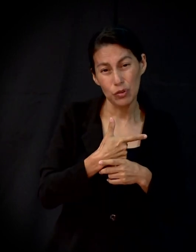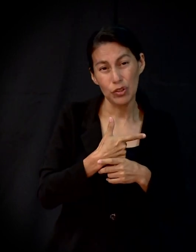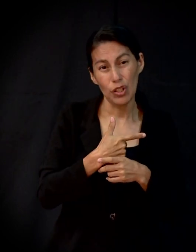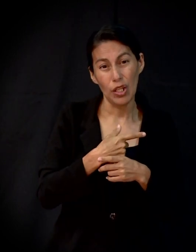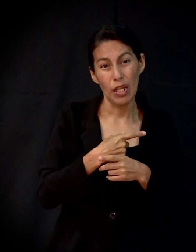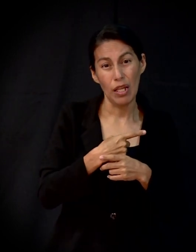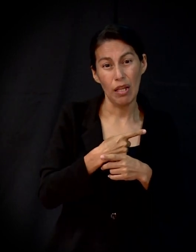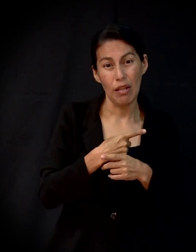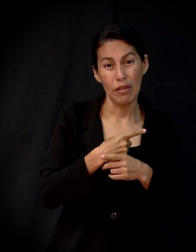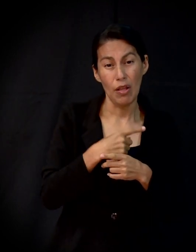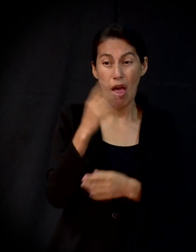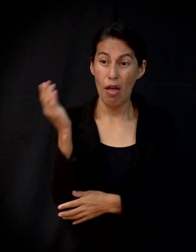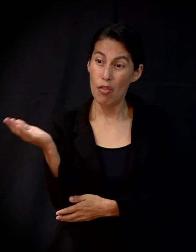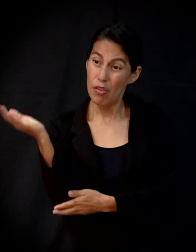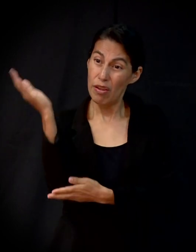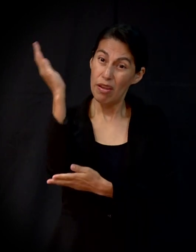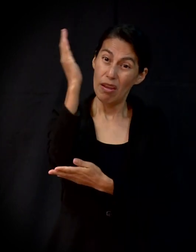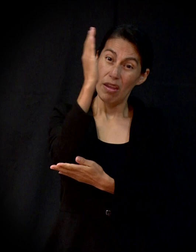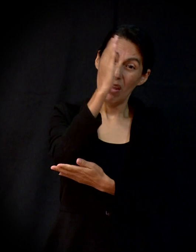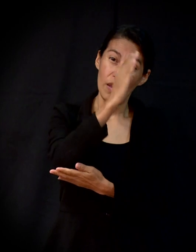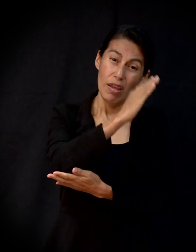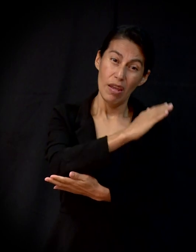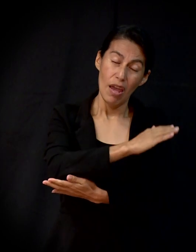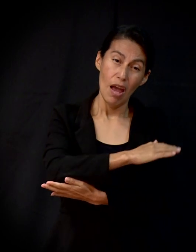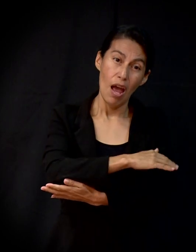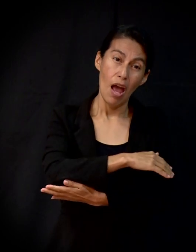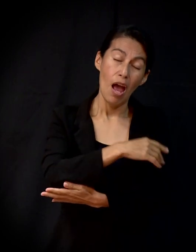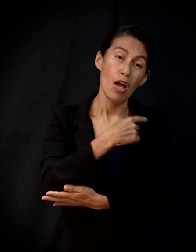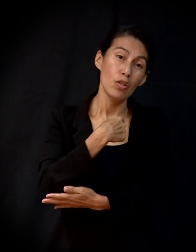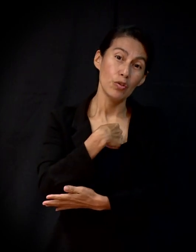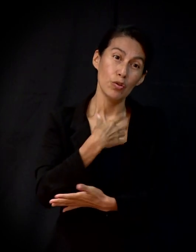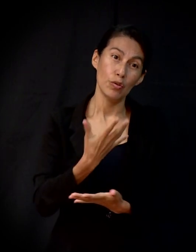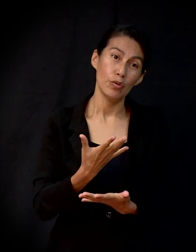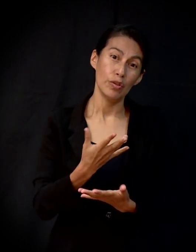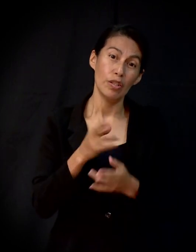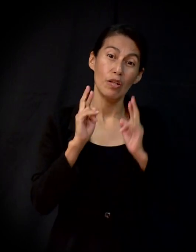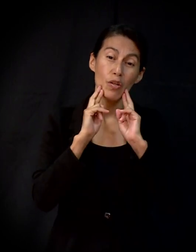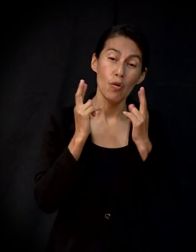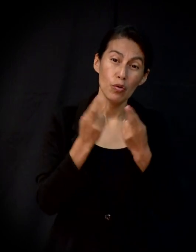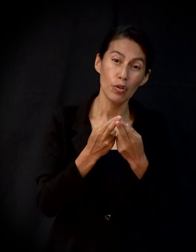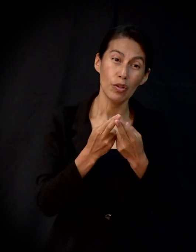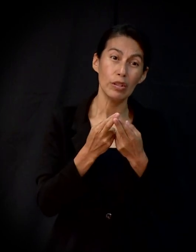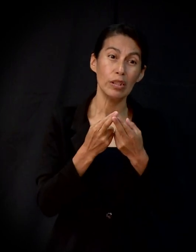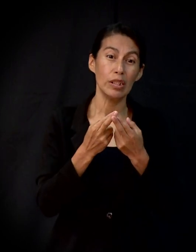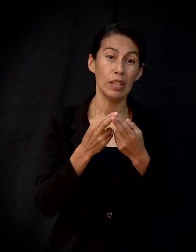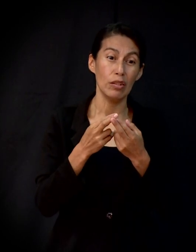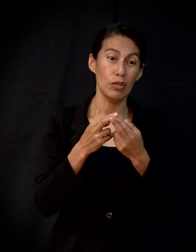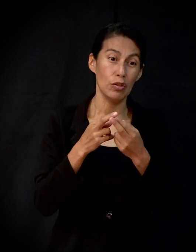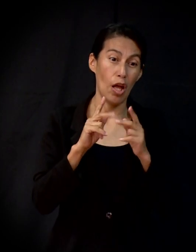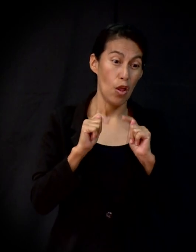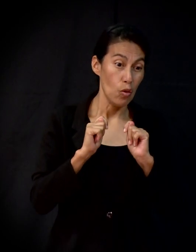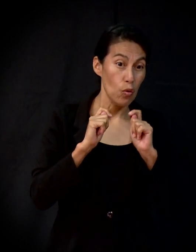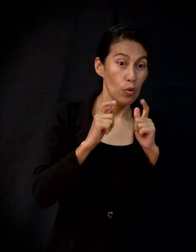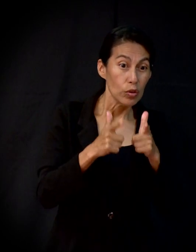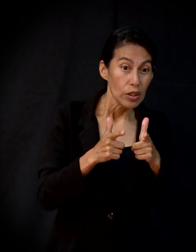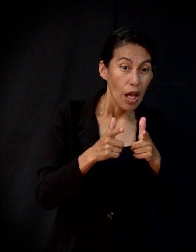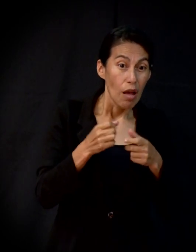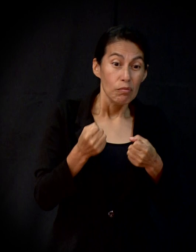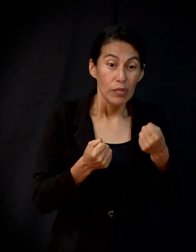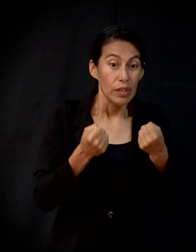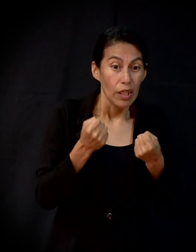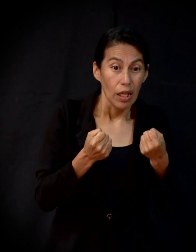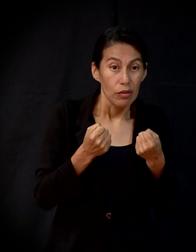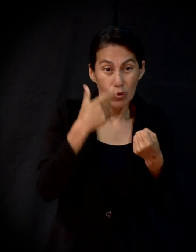dije, ni me puedo regresar a mi casa porque ya está oscuro y todo me iban a llamar a todos. Entonces no sabía